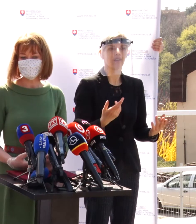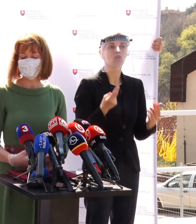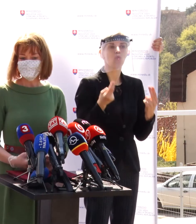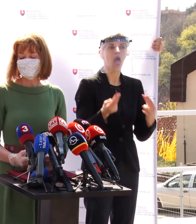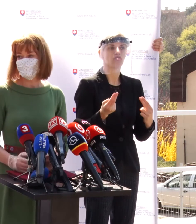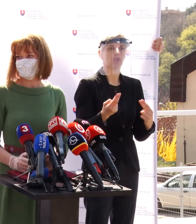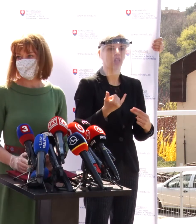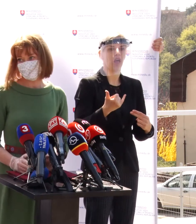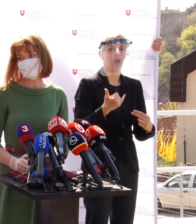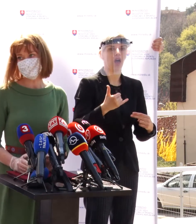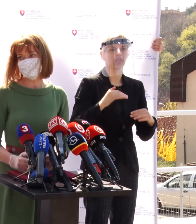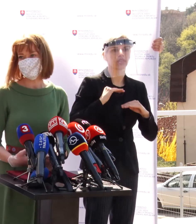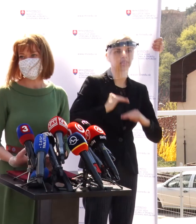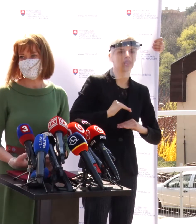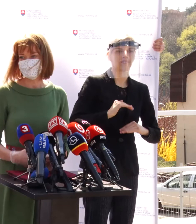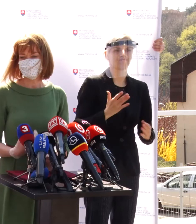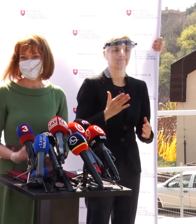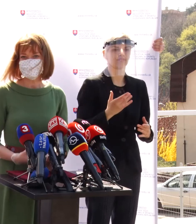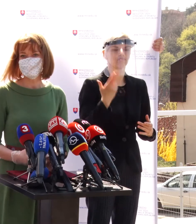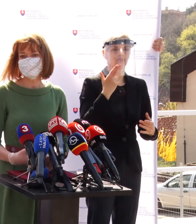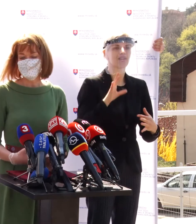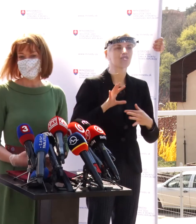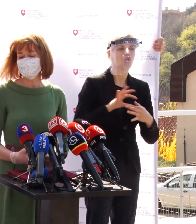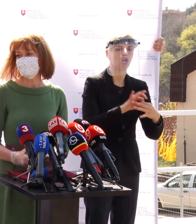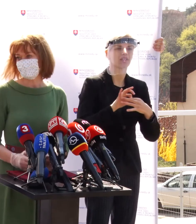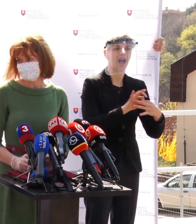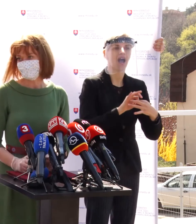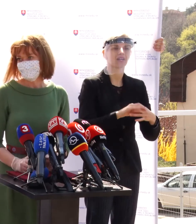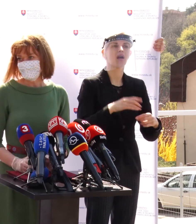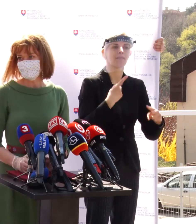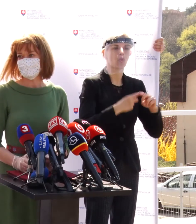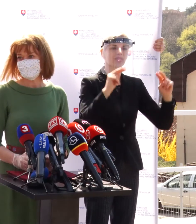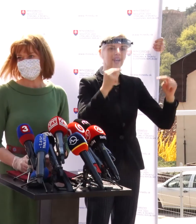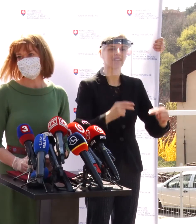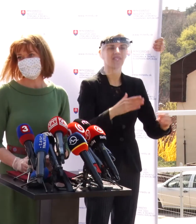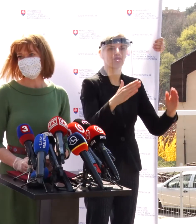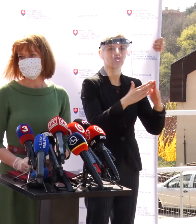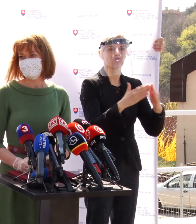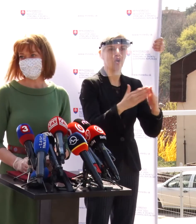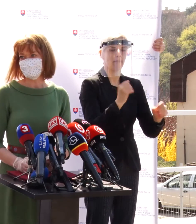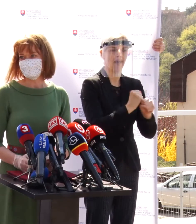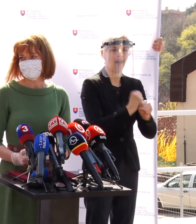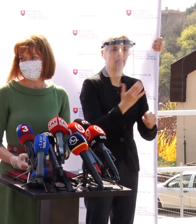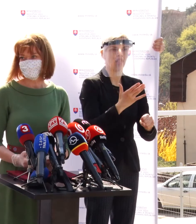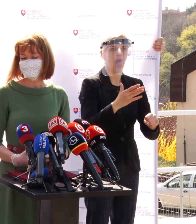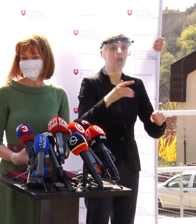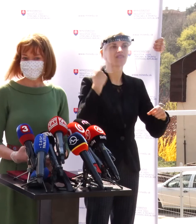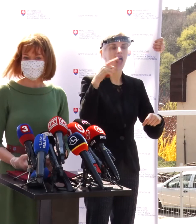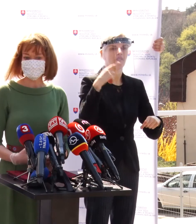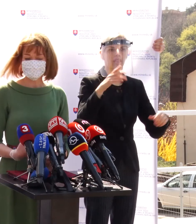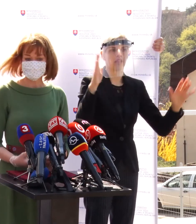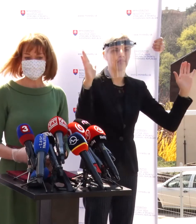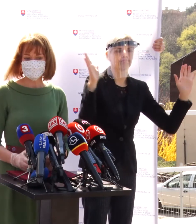tých žiakov udržať s nimi kontakt a udržať ich aj v nastavení, aby doma pracovali. Aby sme nerezignovali na to vzdelávanie, pretože naozaj